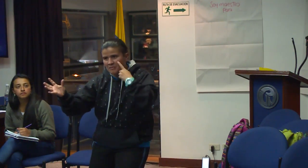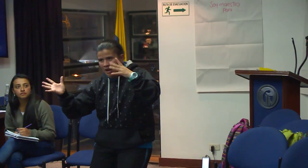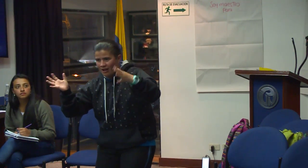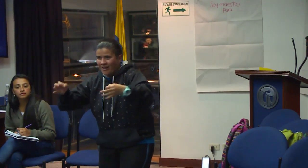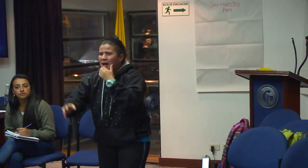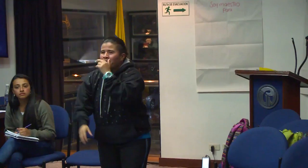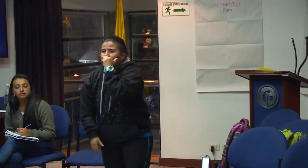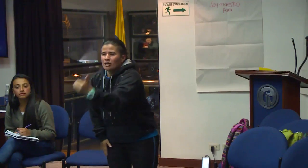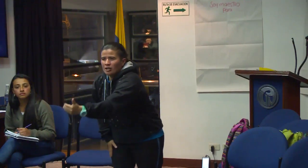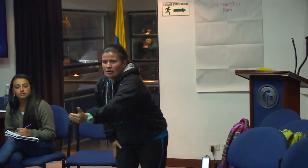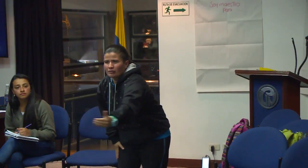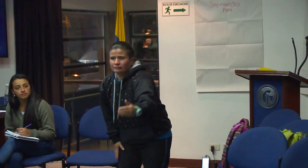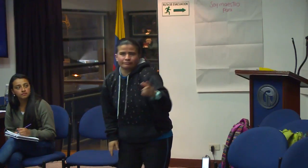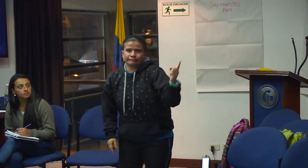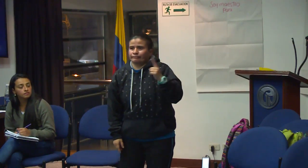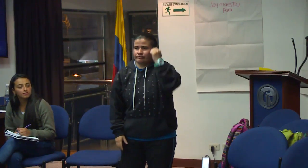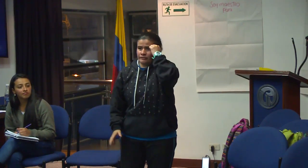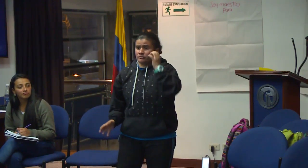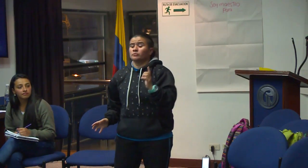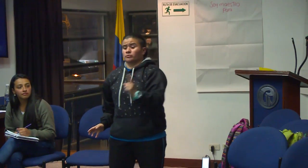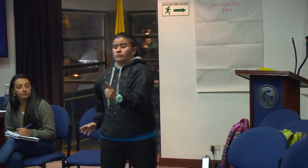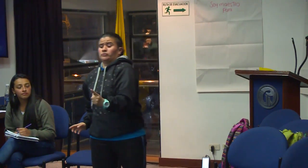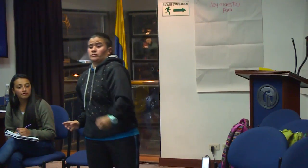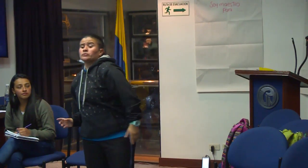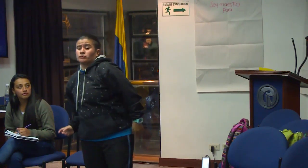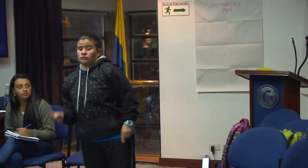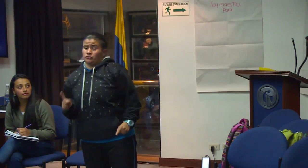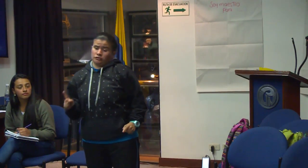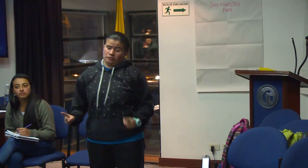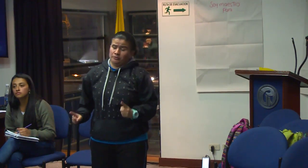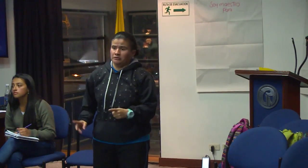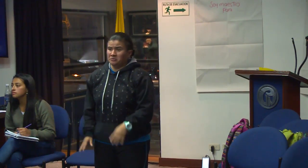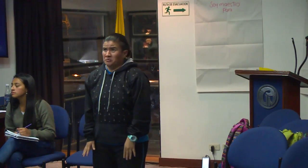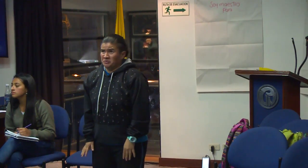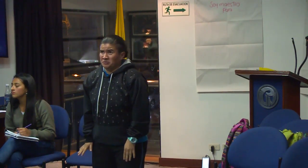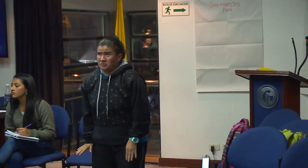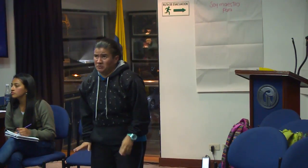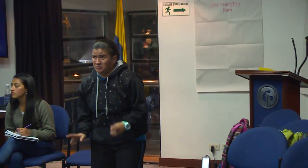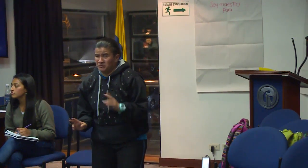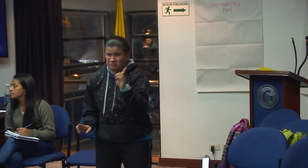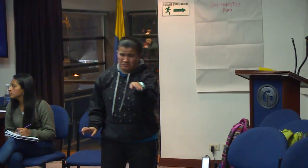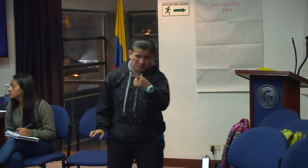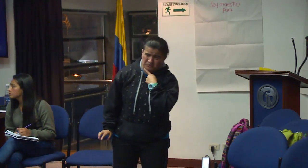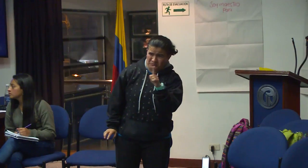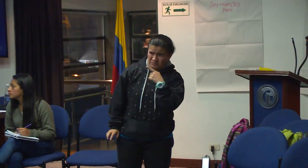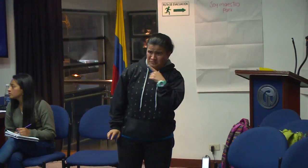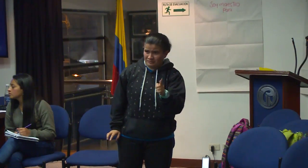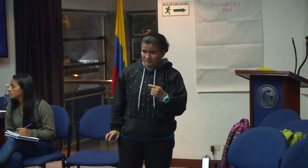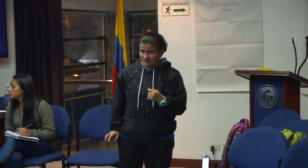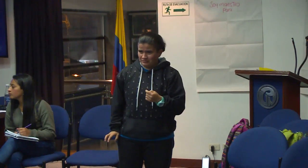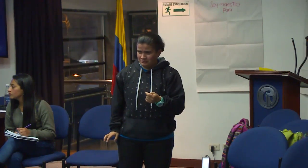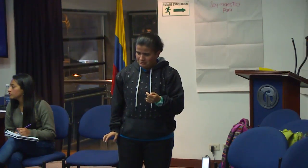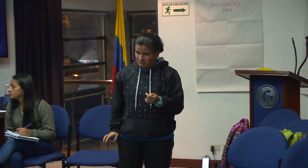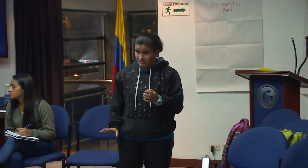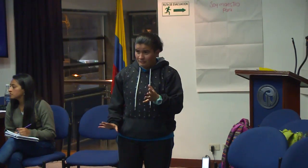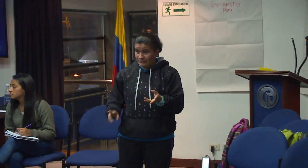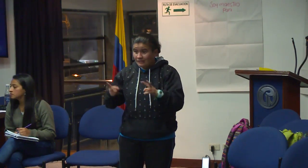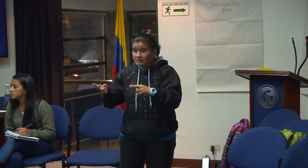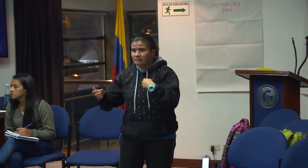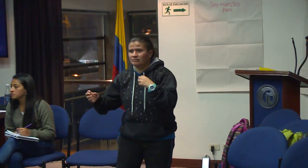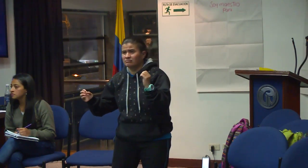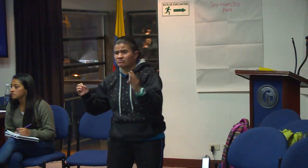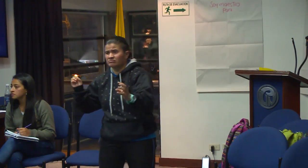sistema y doblegarme. Voy a trabajar con niños, no sé, entonces, como soy profesor, los voy a mandar y ellos van a coger como